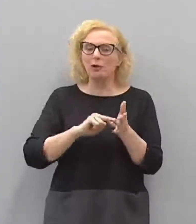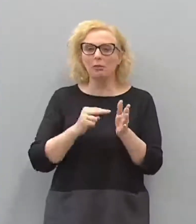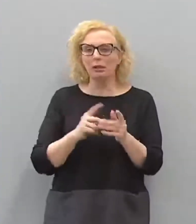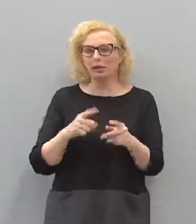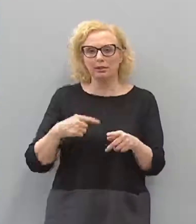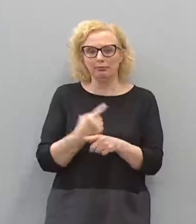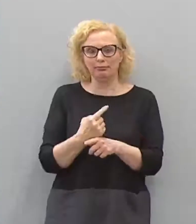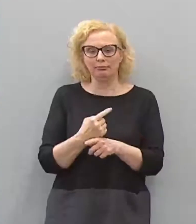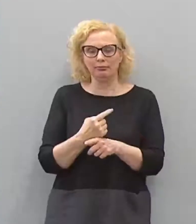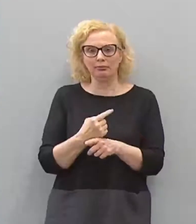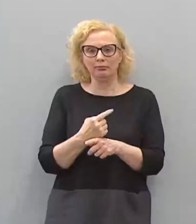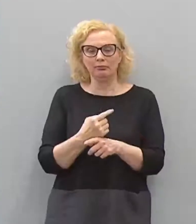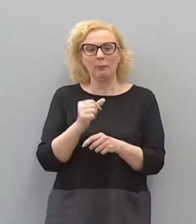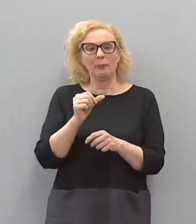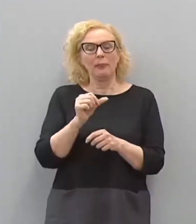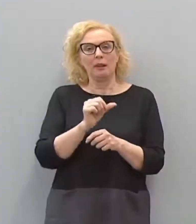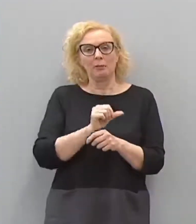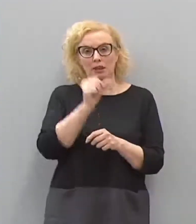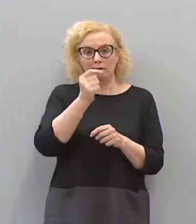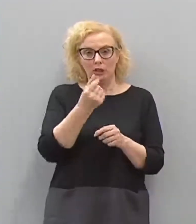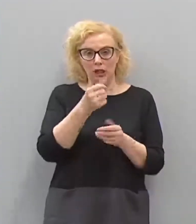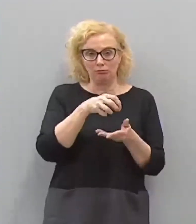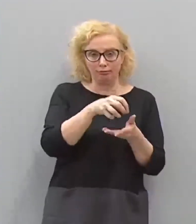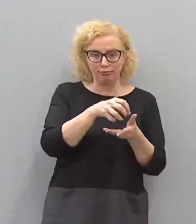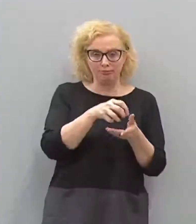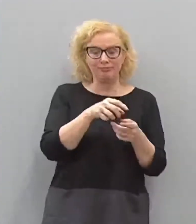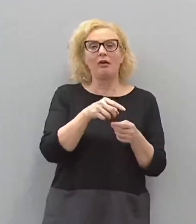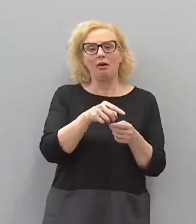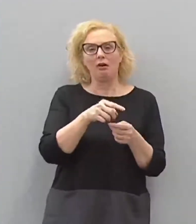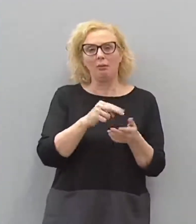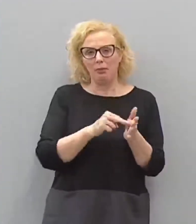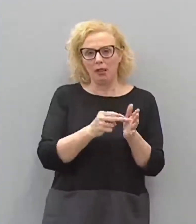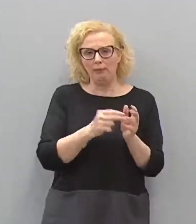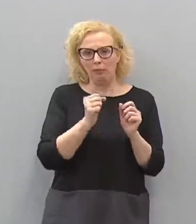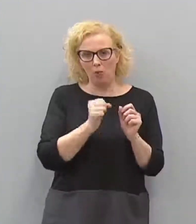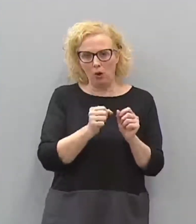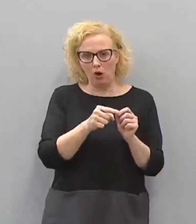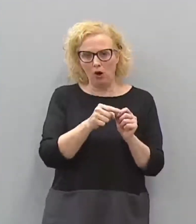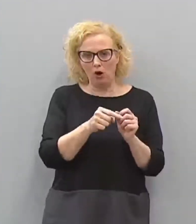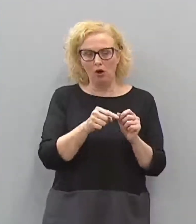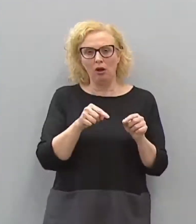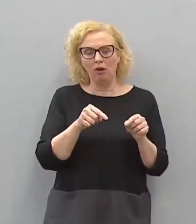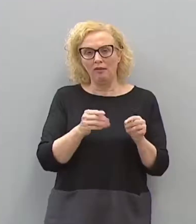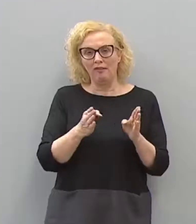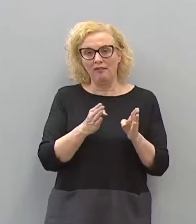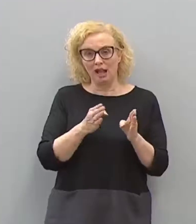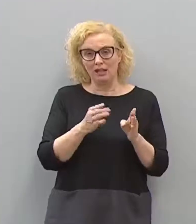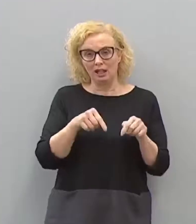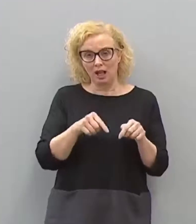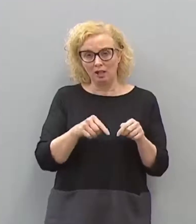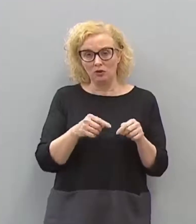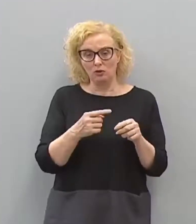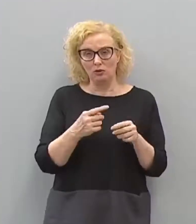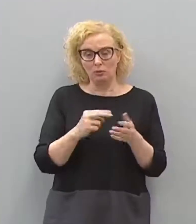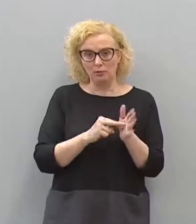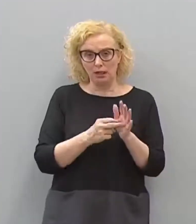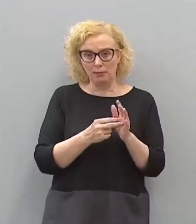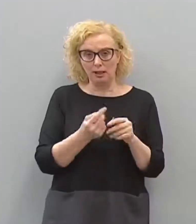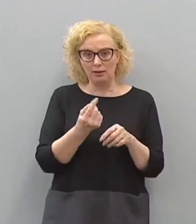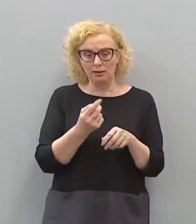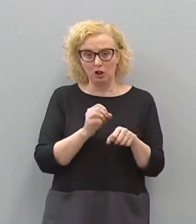quella di una volta che perché ci sono le risorse e questo è un problema soprattutto in questa fase storica però una volta che le